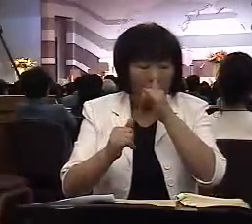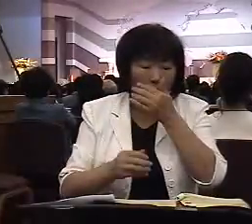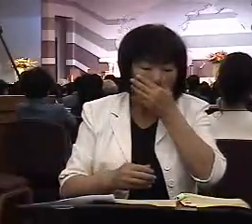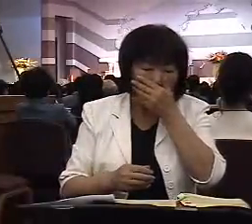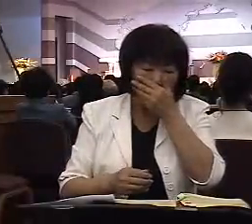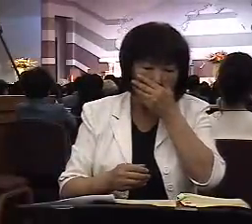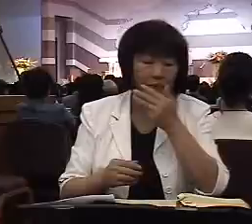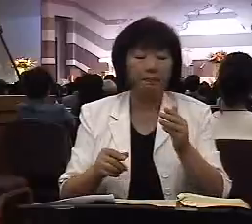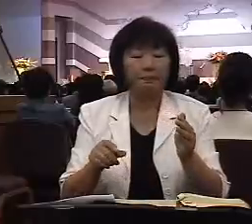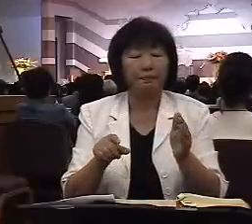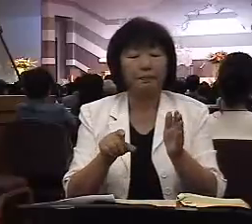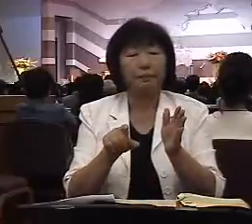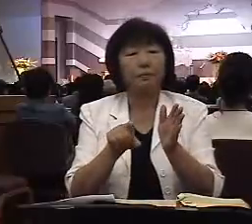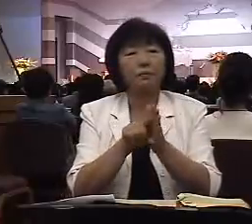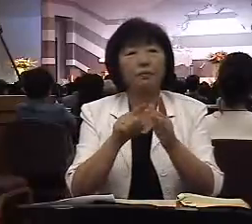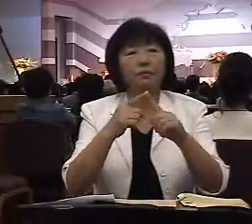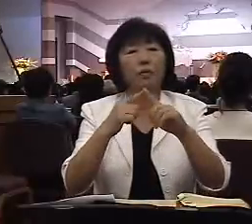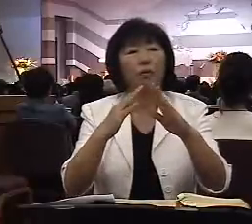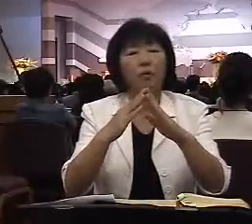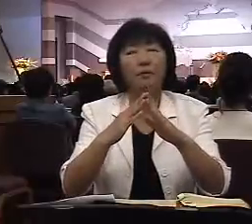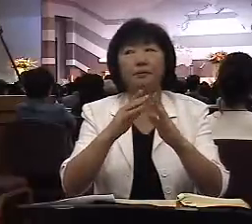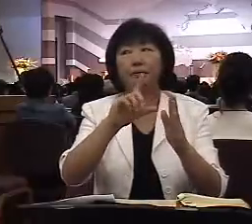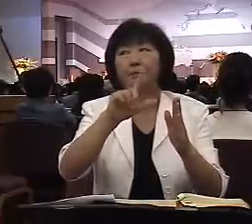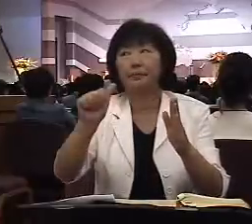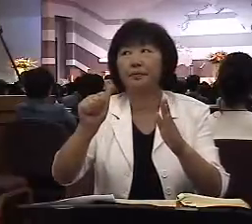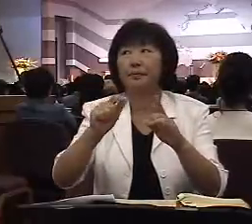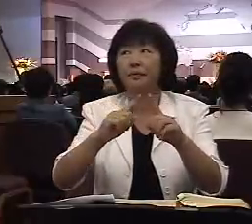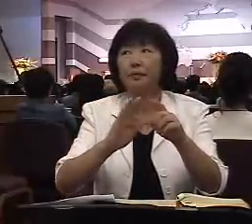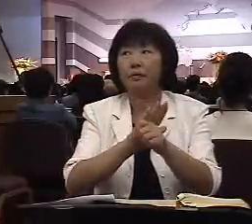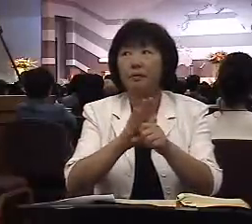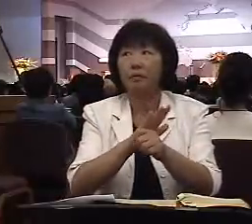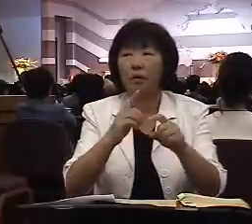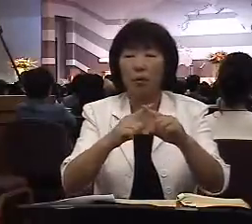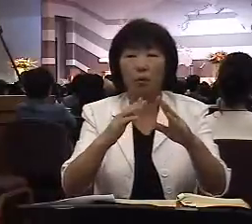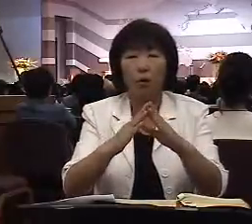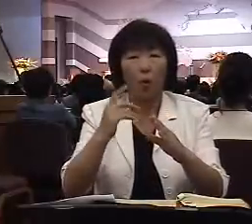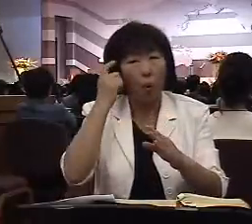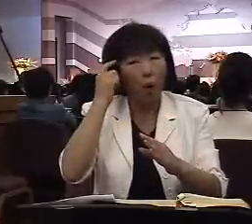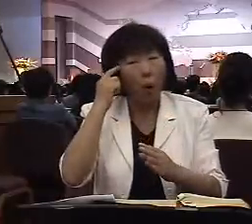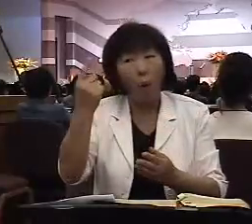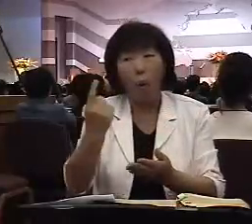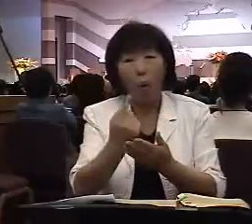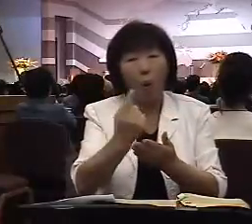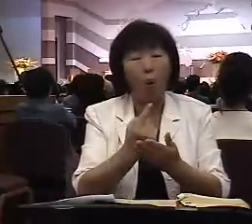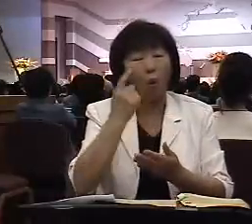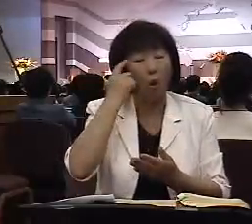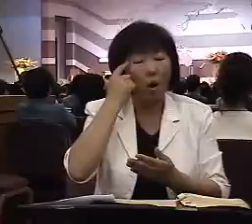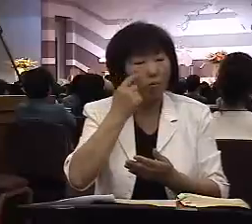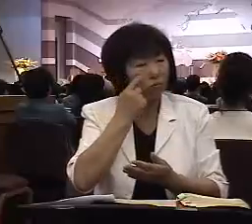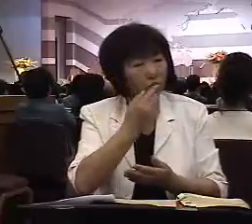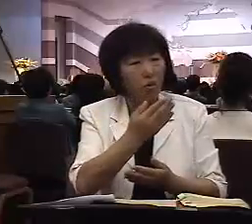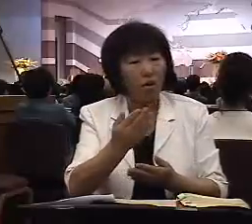여러분, 교회에, 우리 남가주 사랑의 교회에 왜 오셨습니까? 어떤 소셜 클럽이